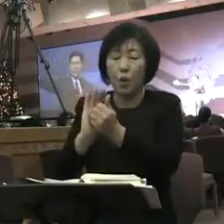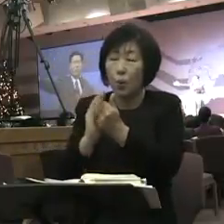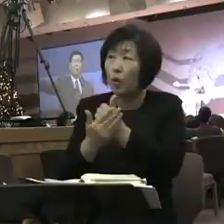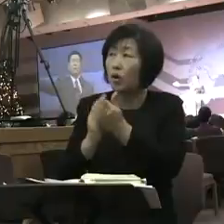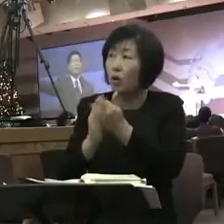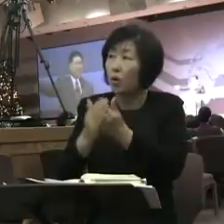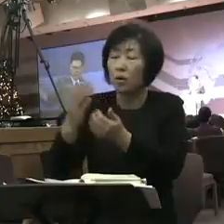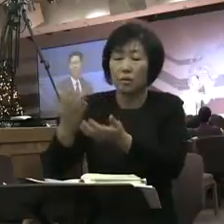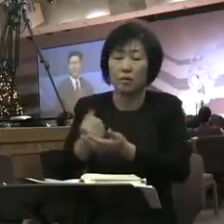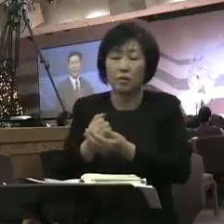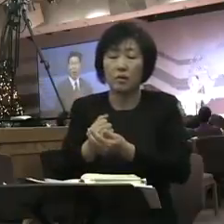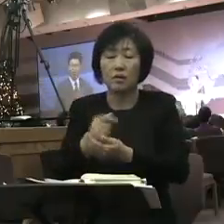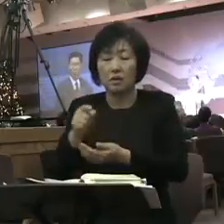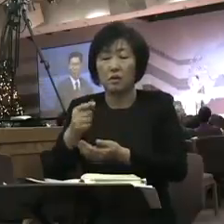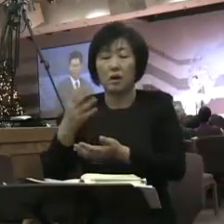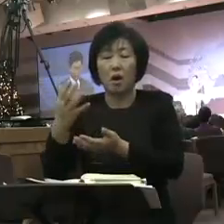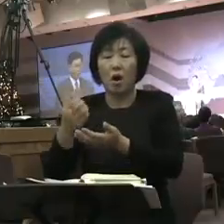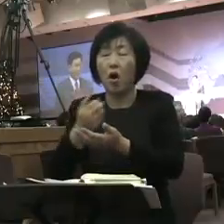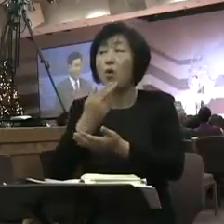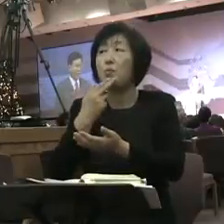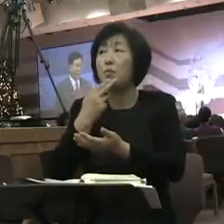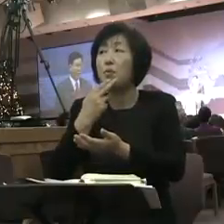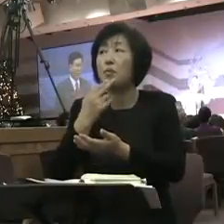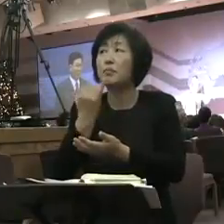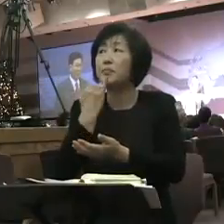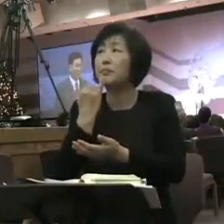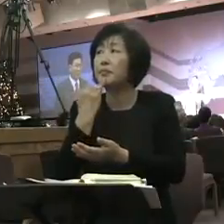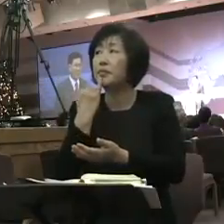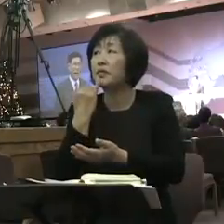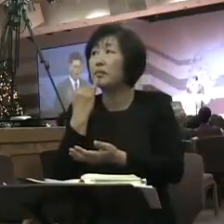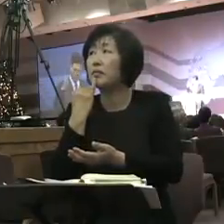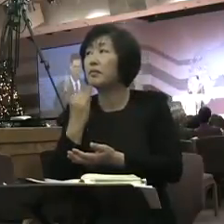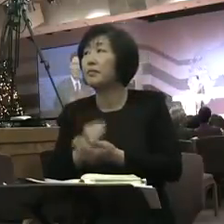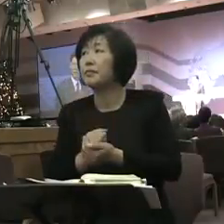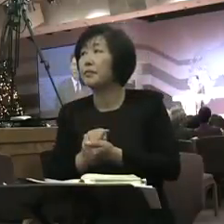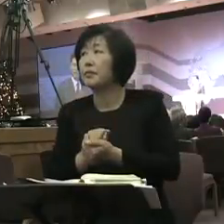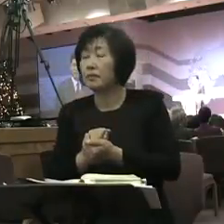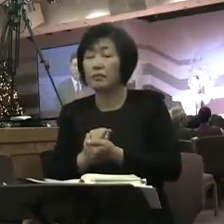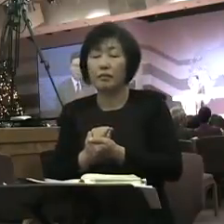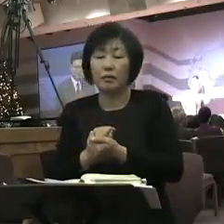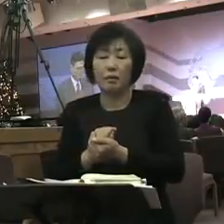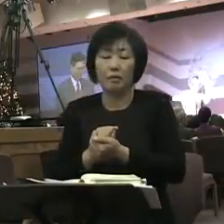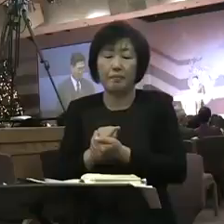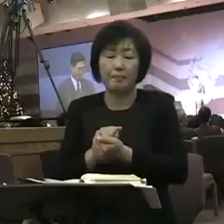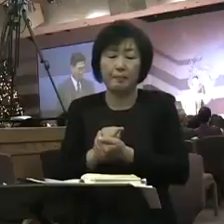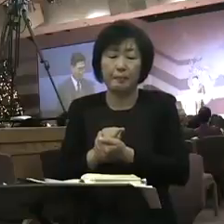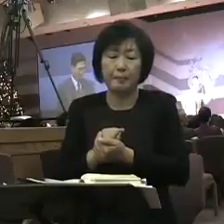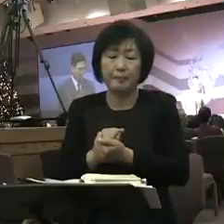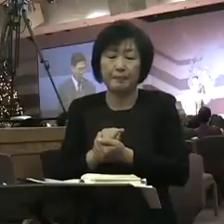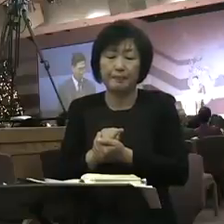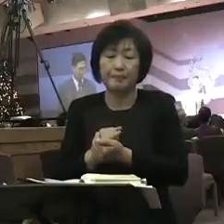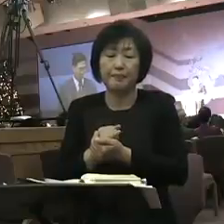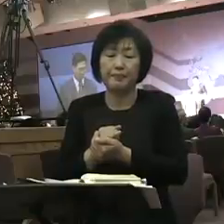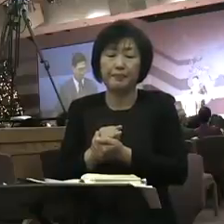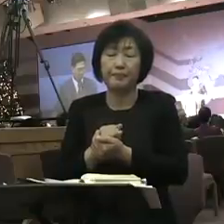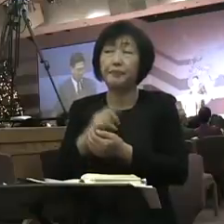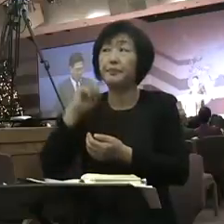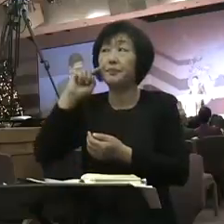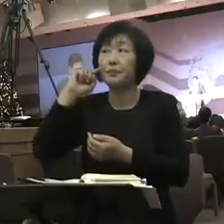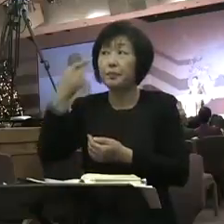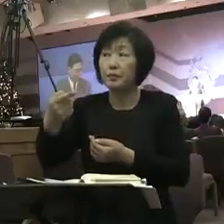뭐 그까짓 것 없다고 괜찮아요. 그렇죠? 괜찮지요? 아멘입니다. 그